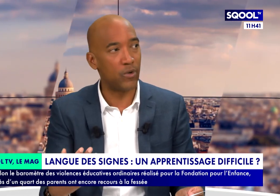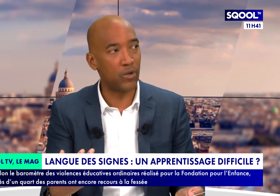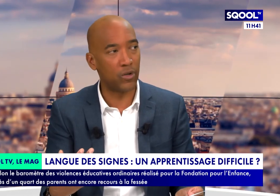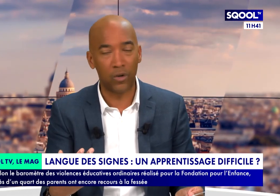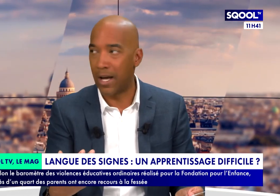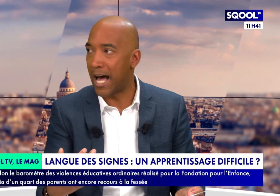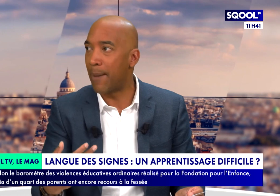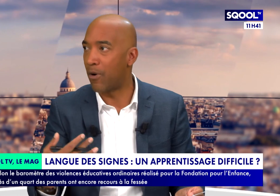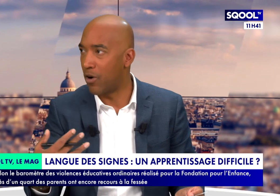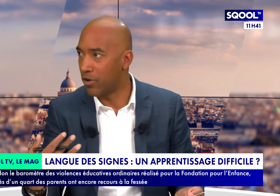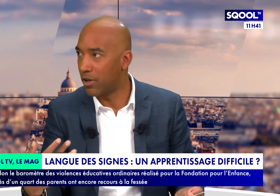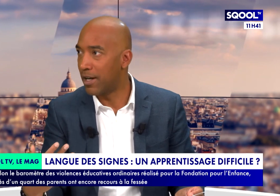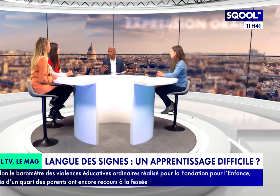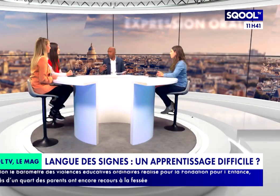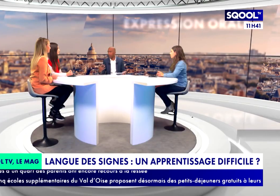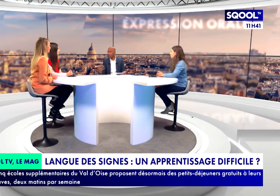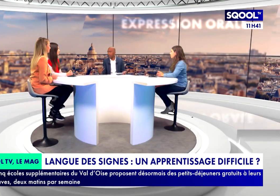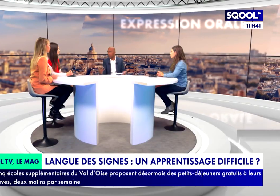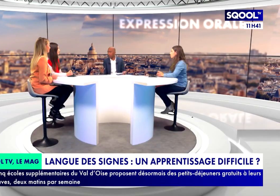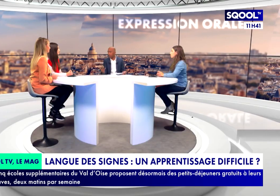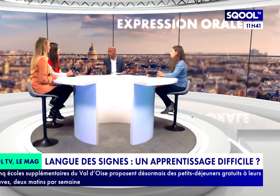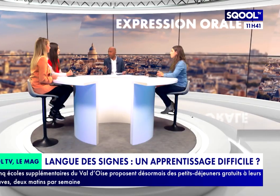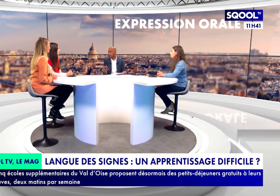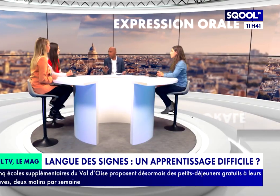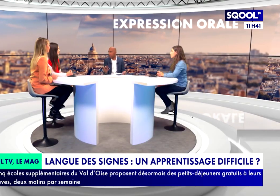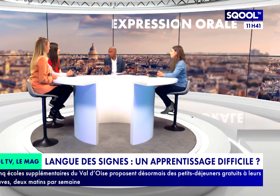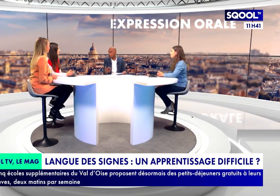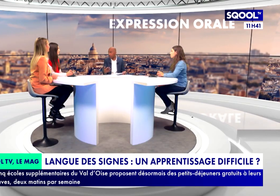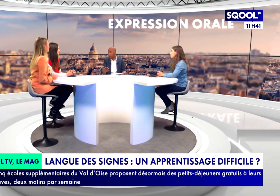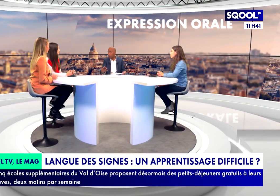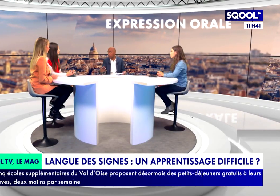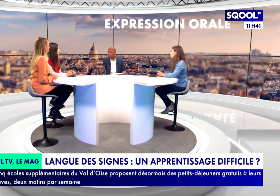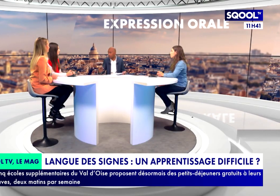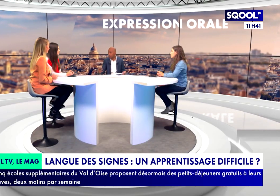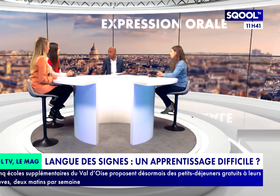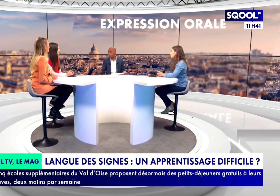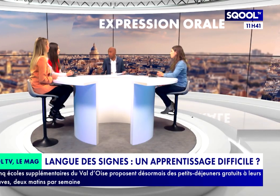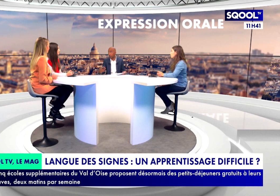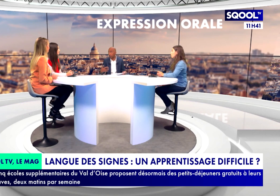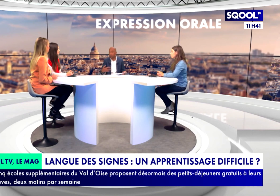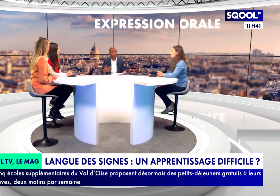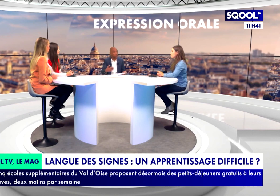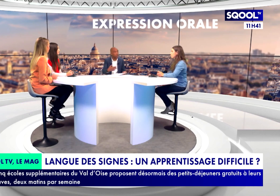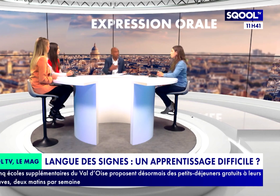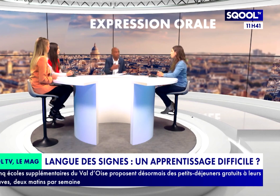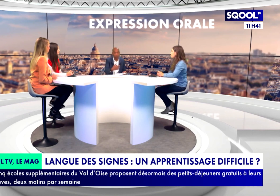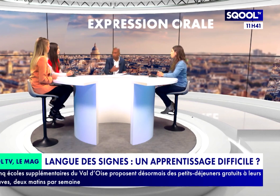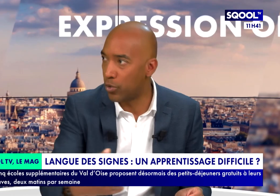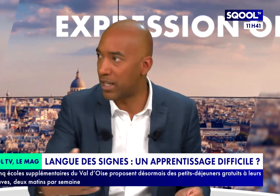apprendre la langue des signes et le transmettre à leurs nourrissons, à leurs enfants, c'est ça ? Alors qu ne sont pas forcément sourds et